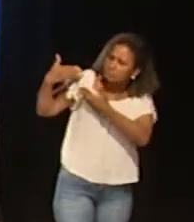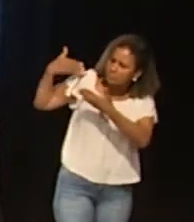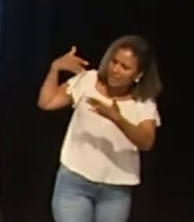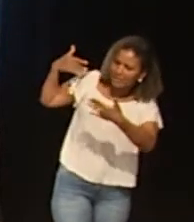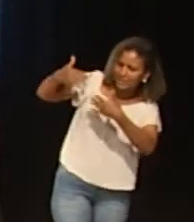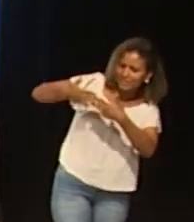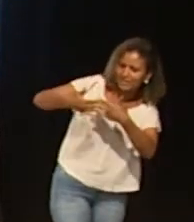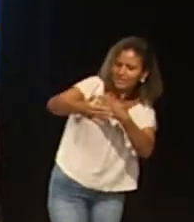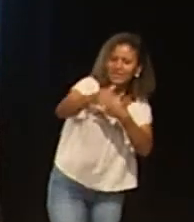retrospecto,